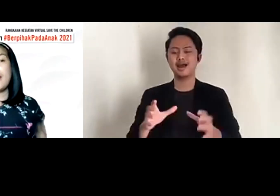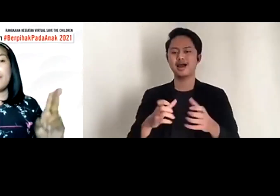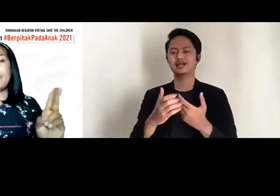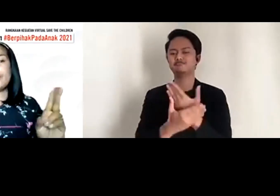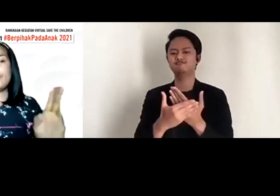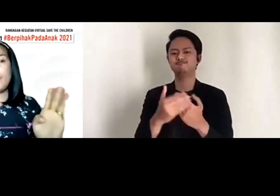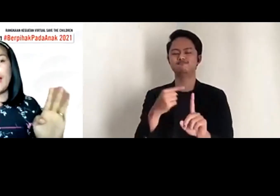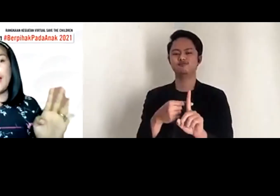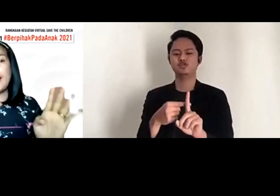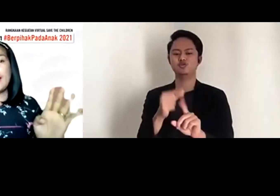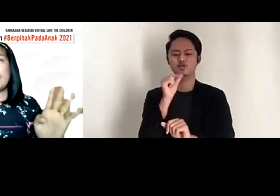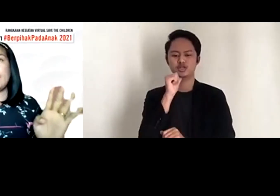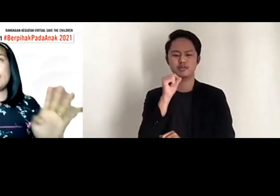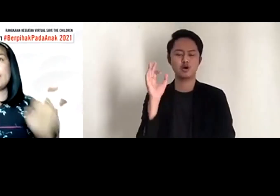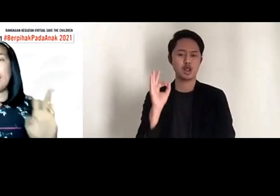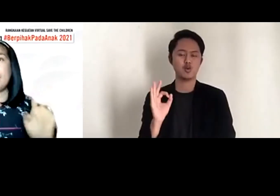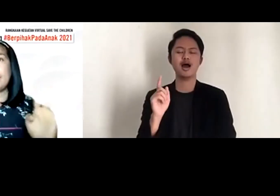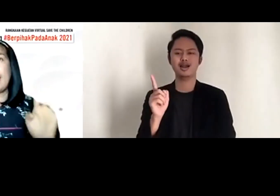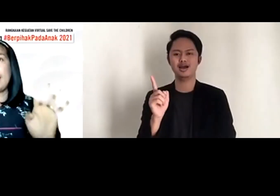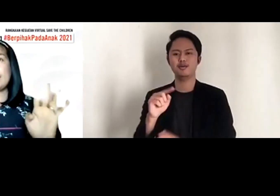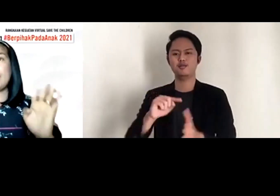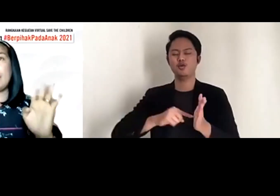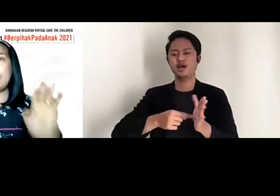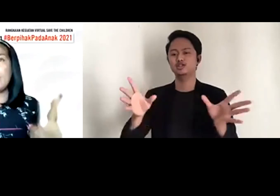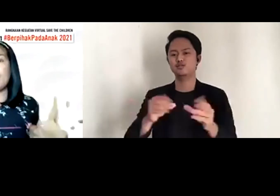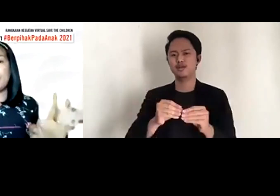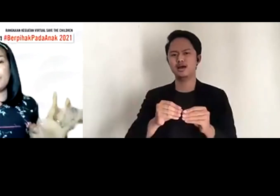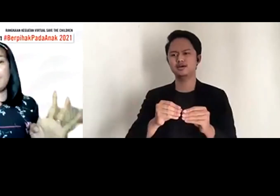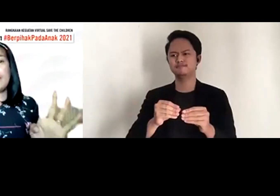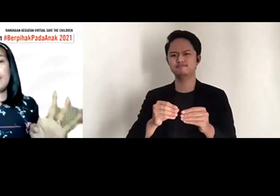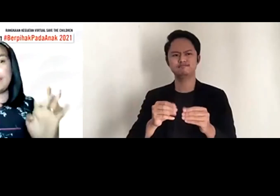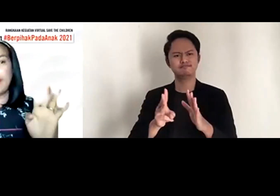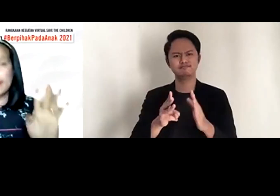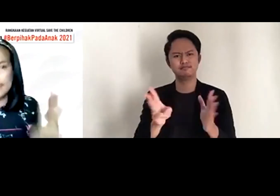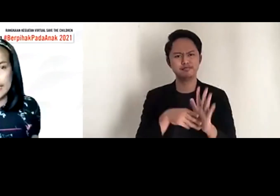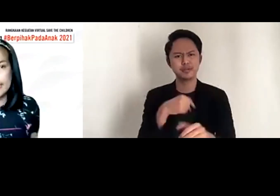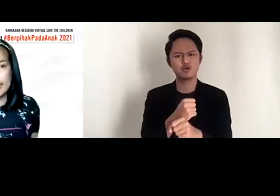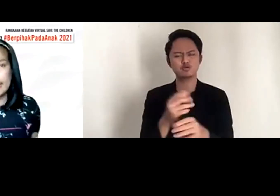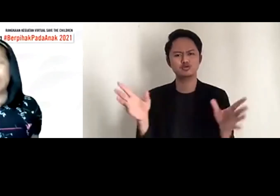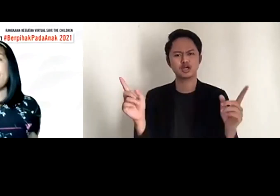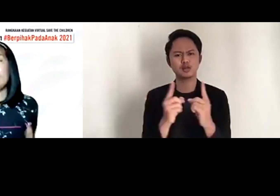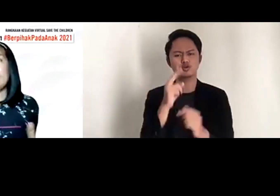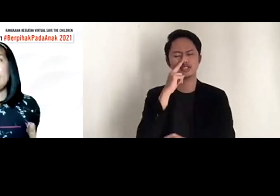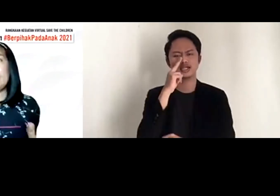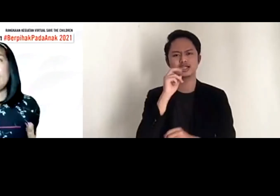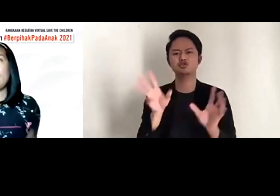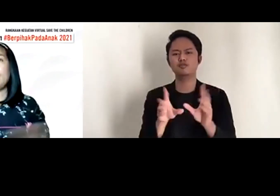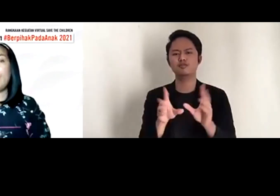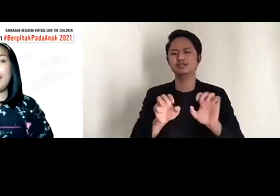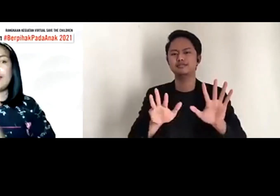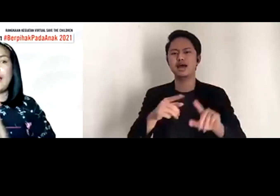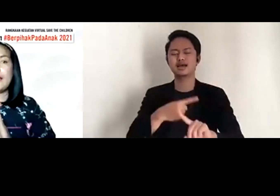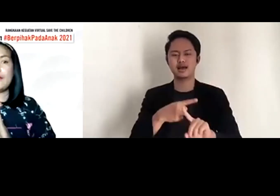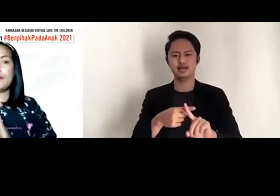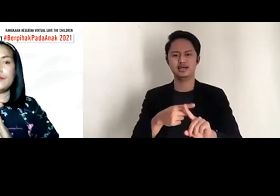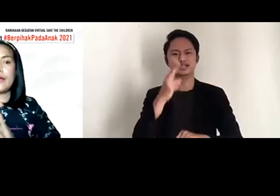tua berjumlah 9 minggu pertemuan setiap hari Senin. Jadi ini orang